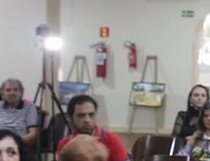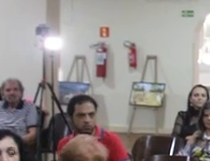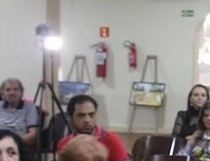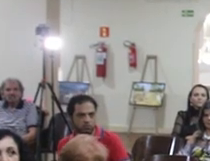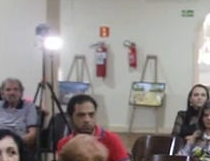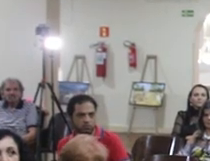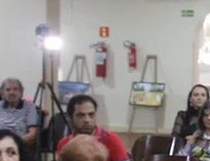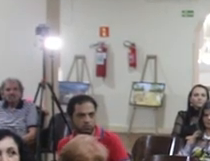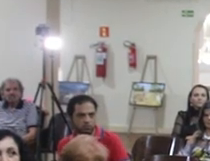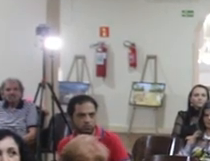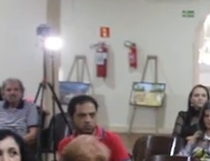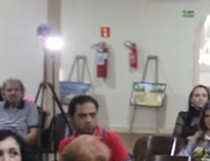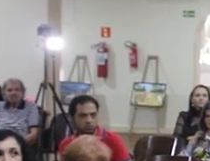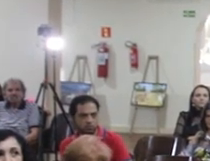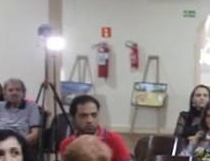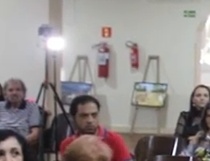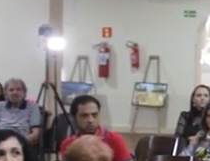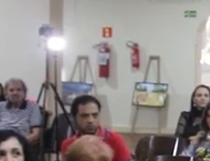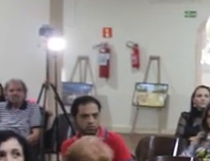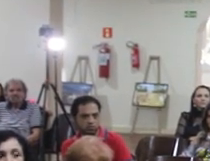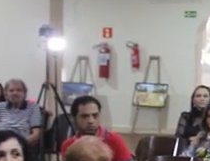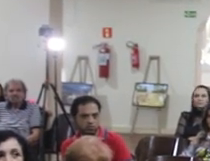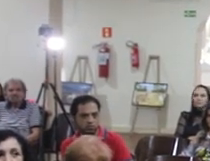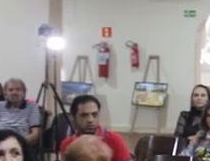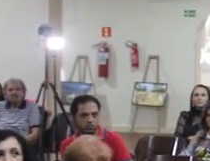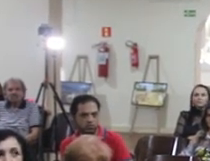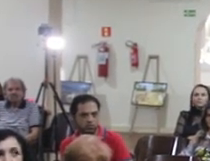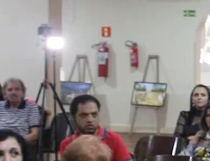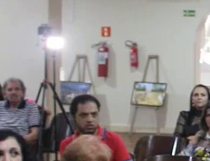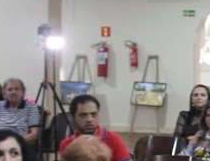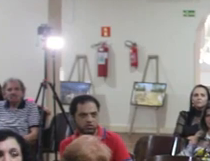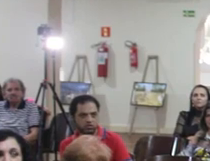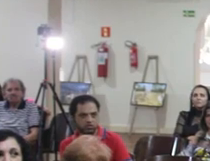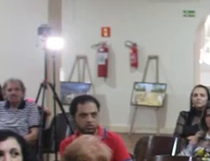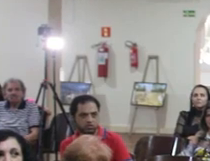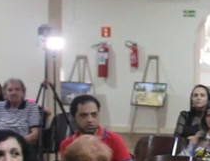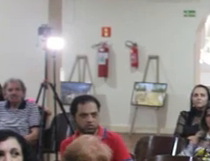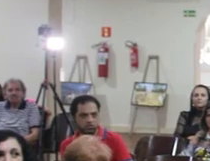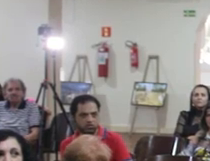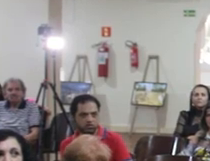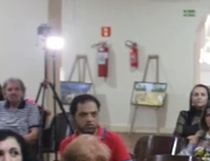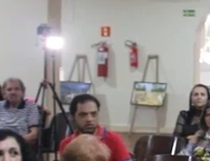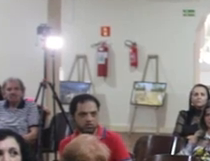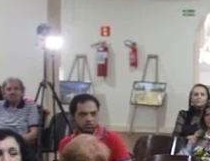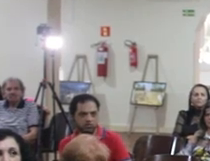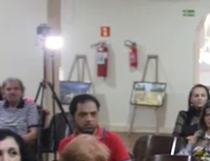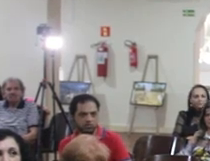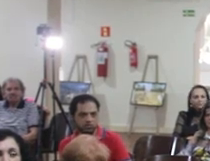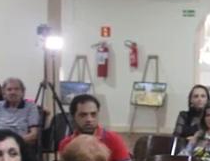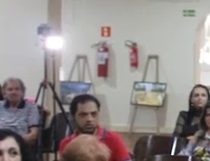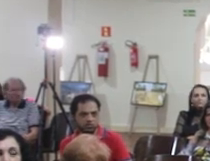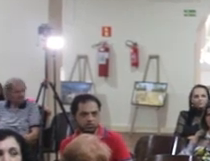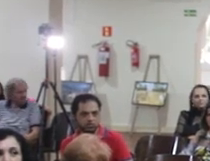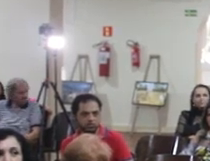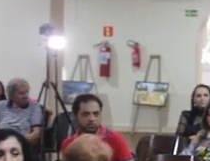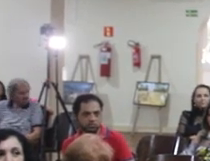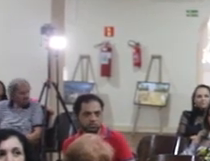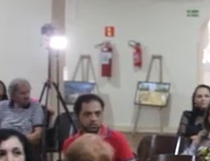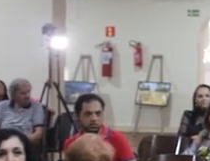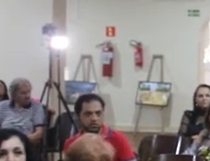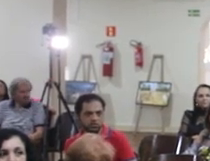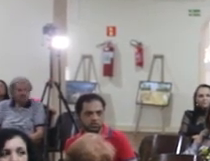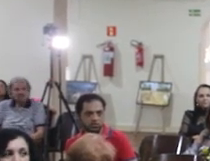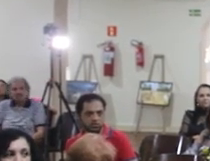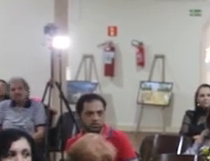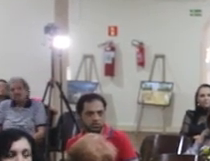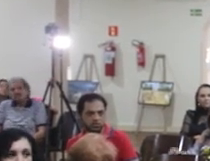aqui, mas para não monopolizar a atenção, sim, eu me irmano, estou junto com qualquer iniciativa que tenha o propósito de pensar, refletir